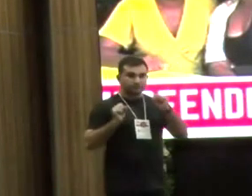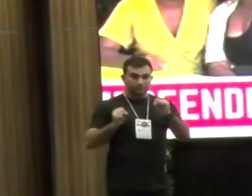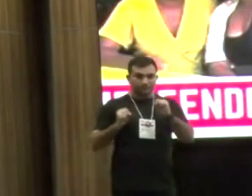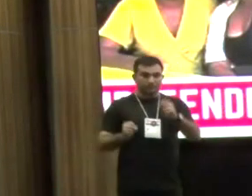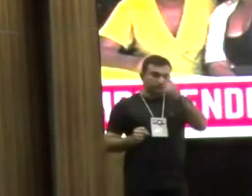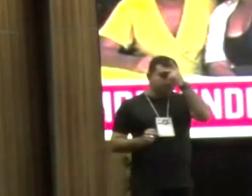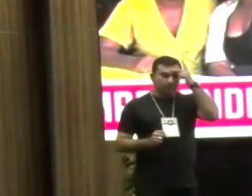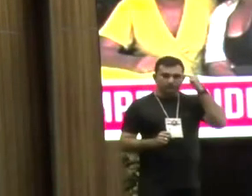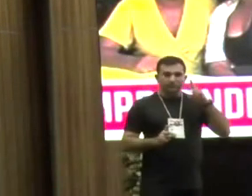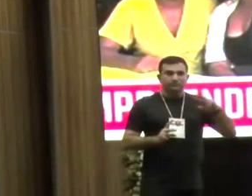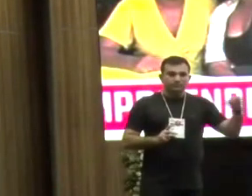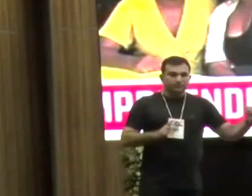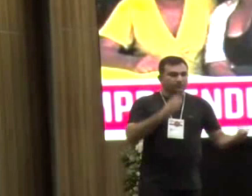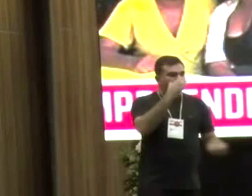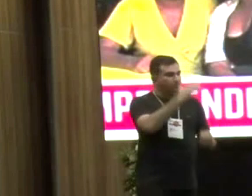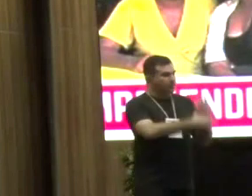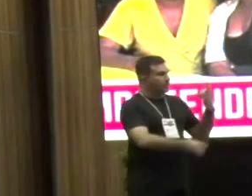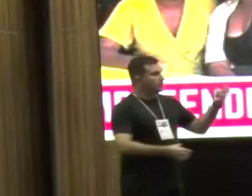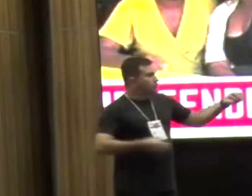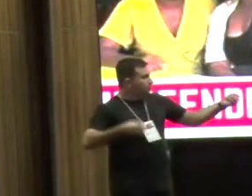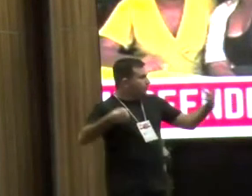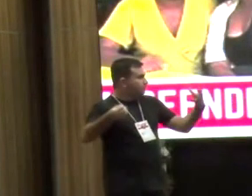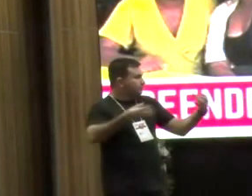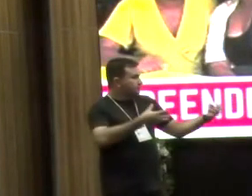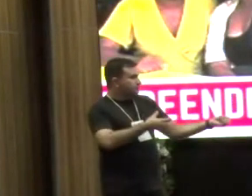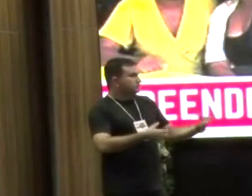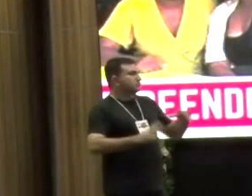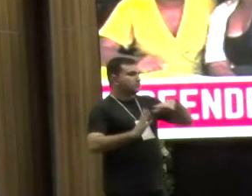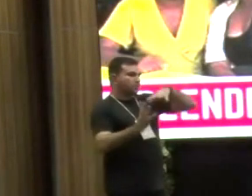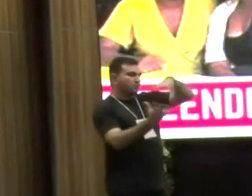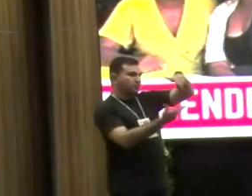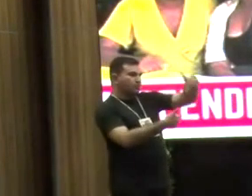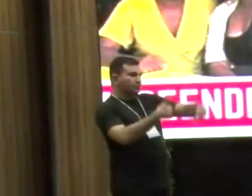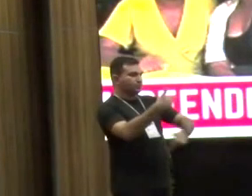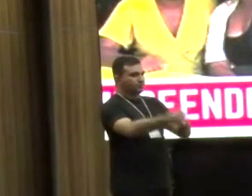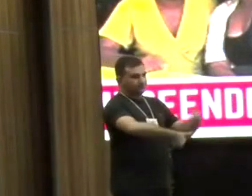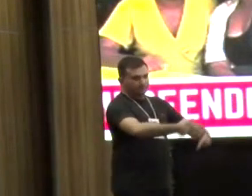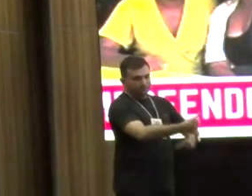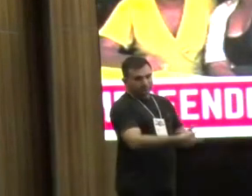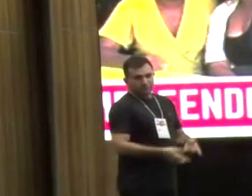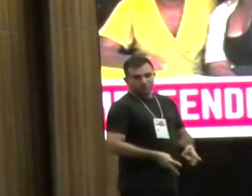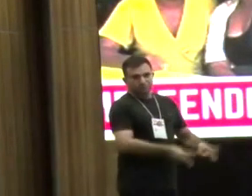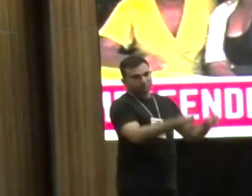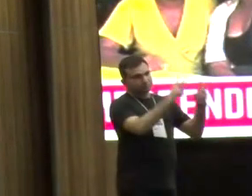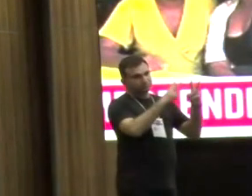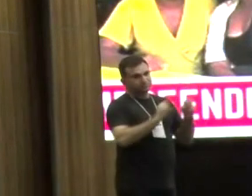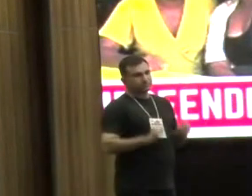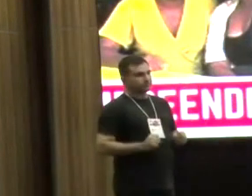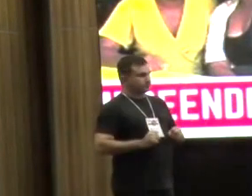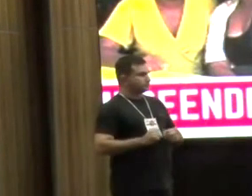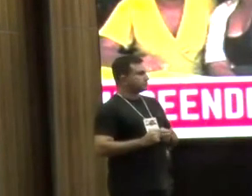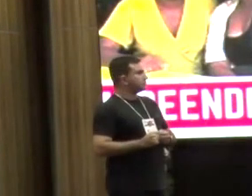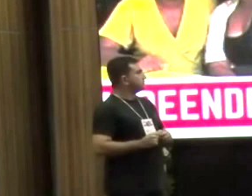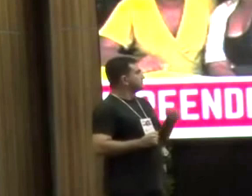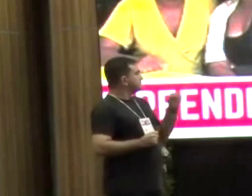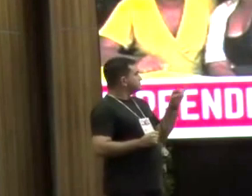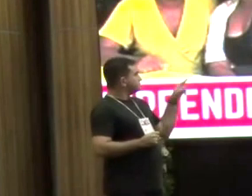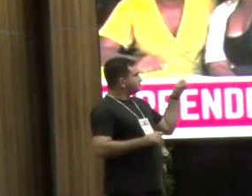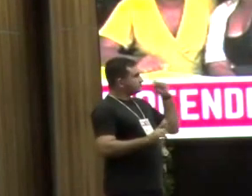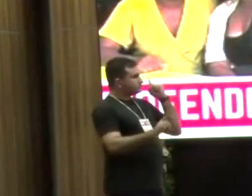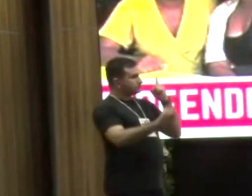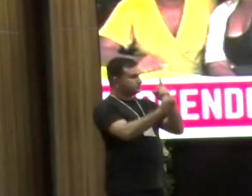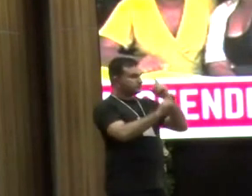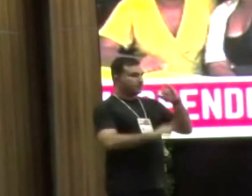vão criar novos mercados de trabalho no mundo do trabalho. Se eles identificarem